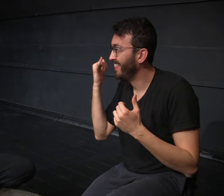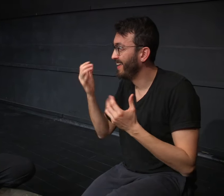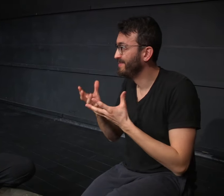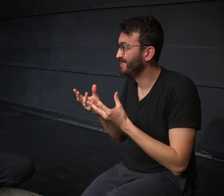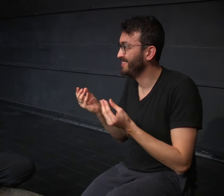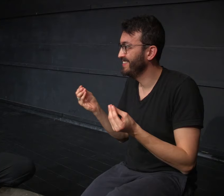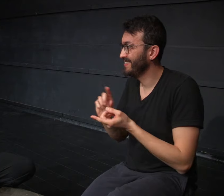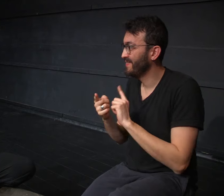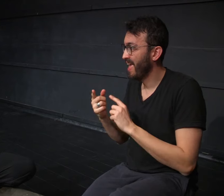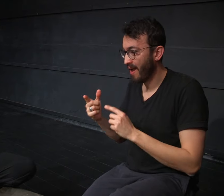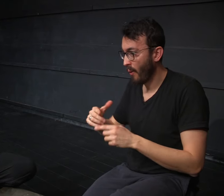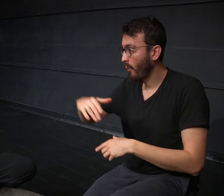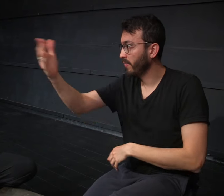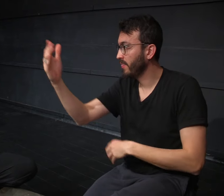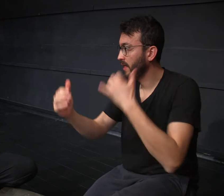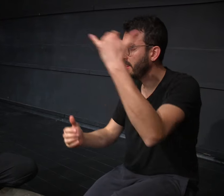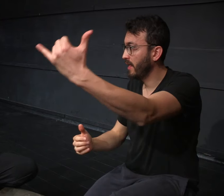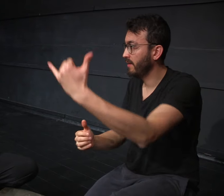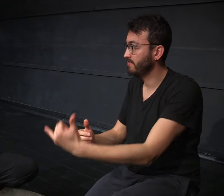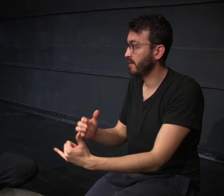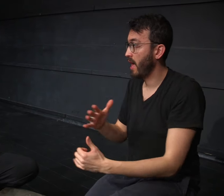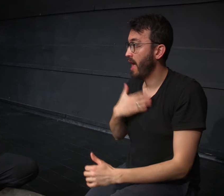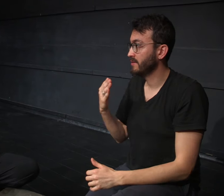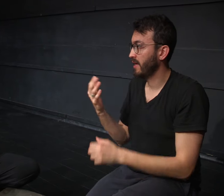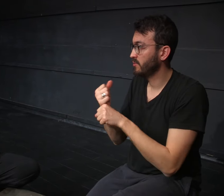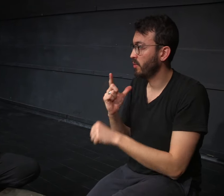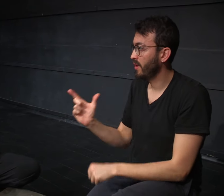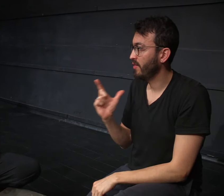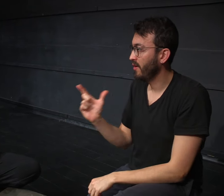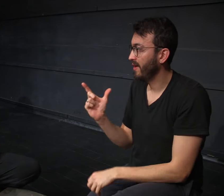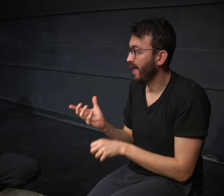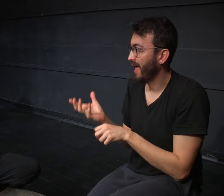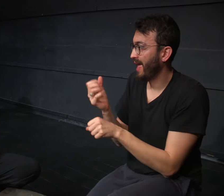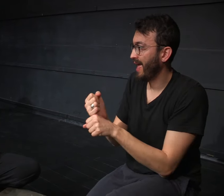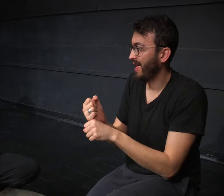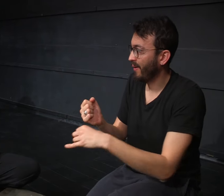ensemble. On est arrivé à une nouvelle idée.